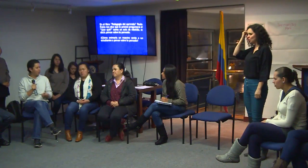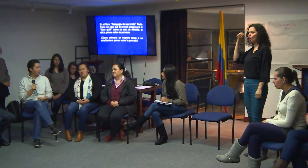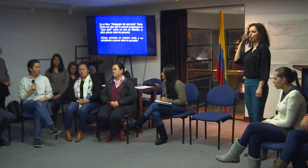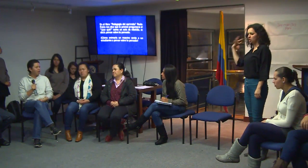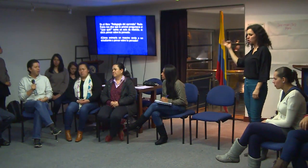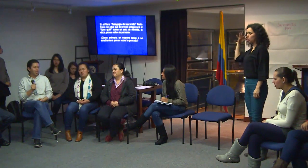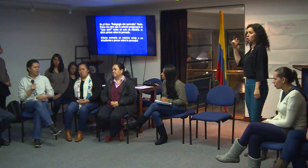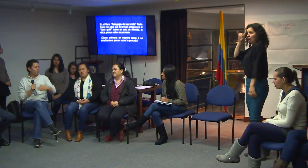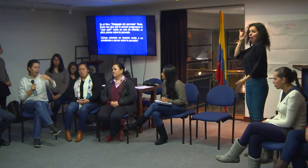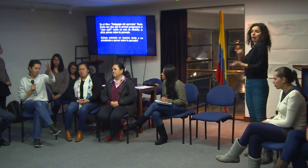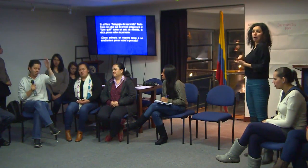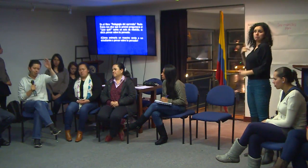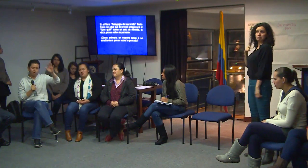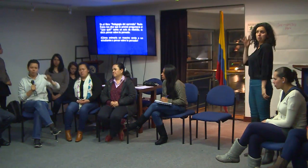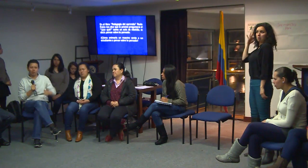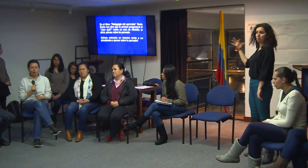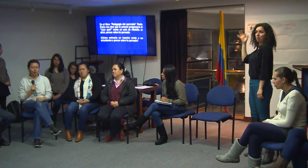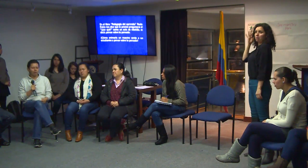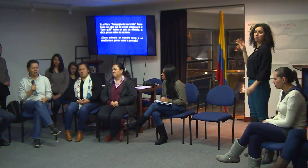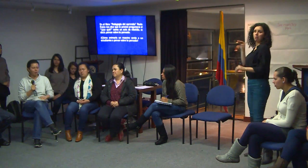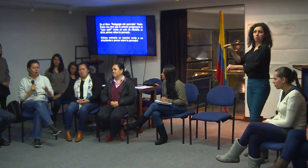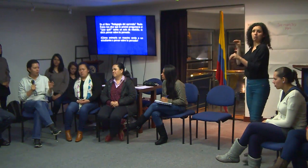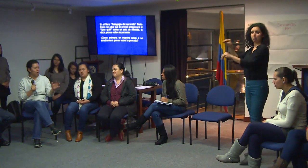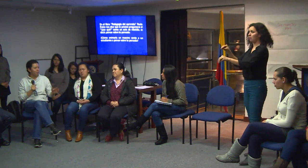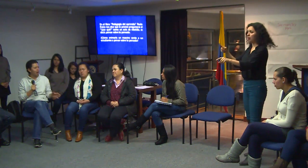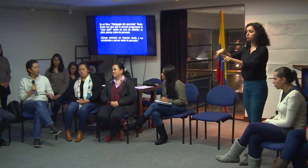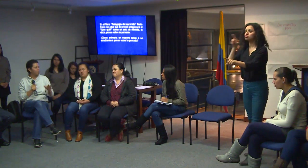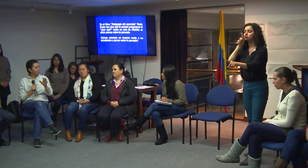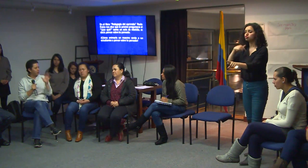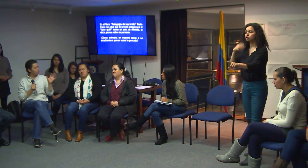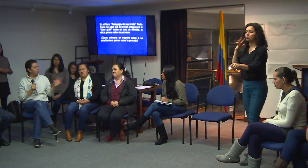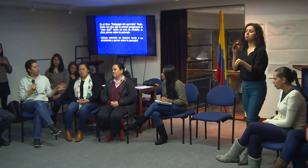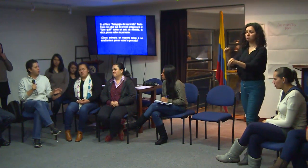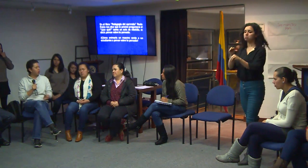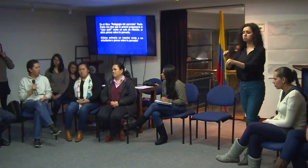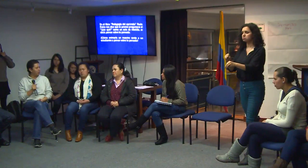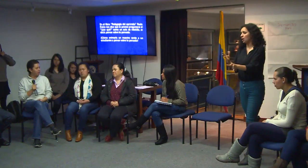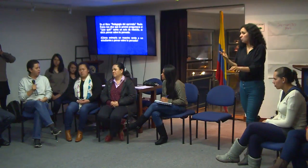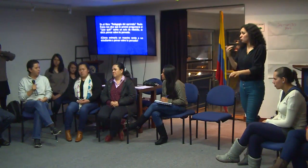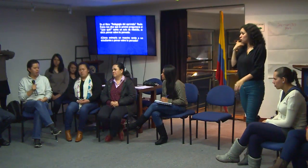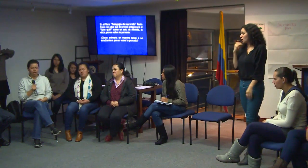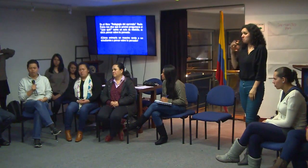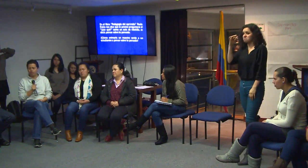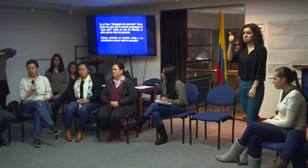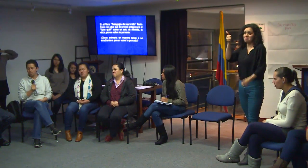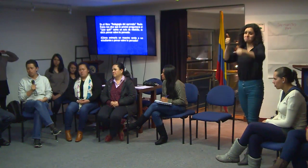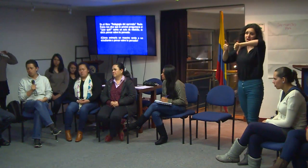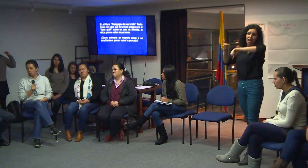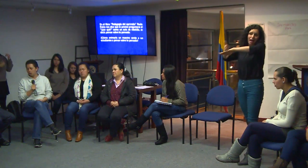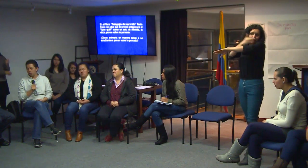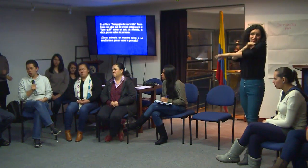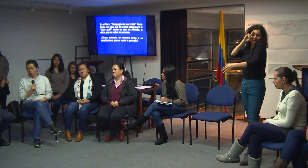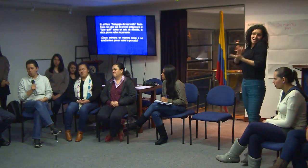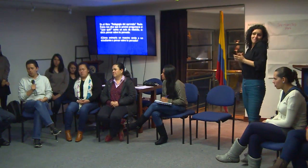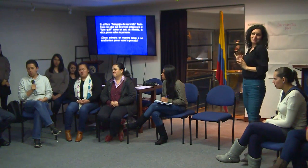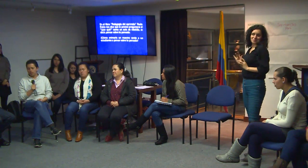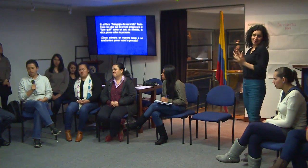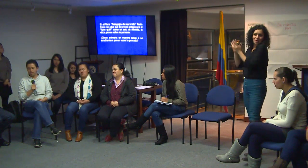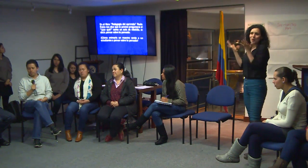creído, después nos hemos dado cuenta, sea bueno, sea malo, pero en su momento fue lo que se creyó pertinente.